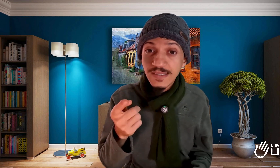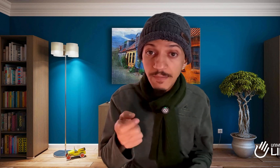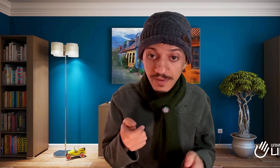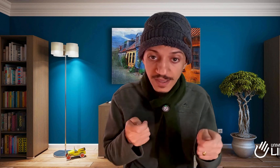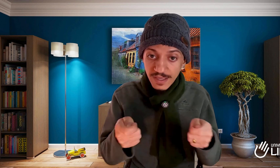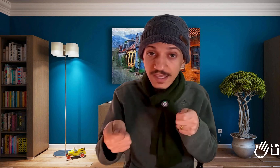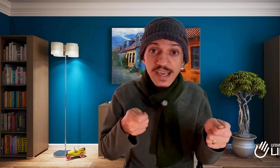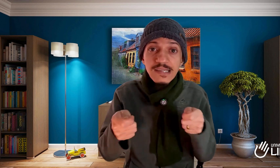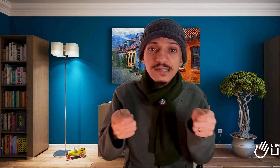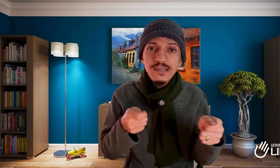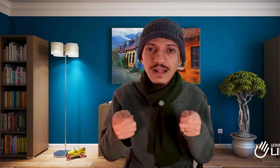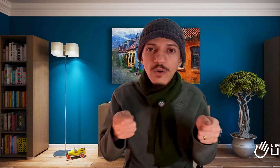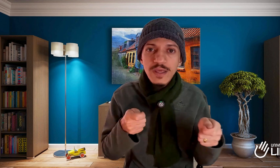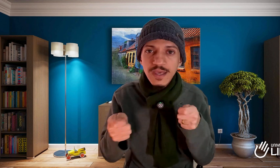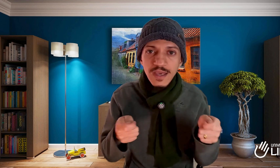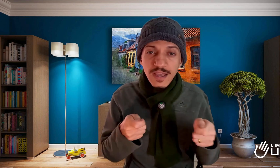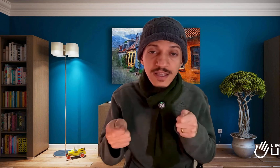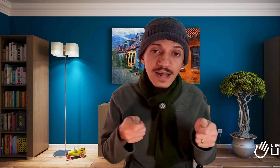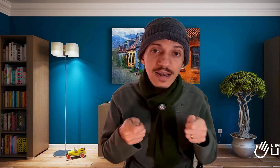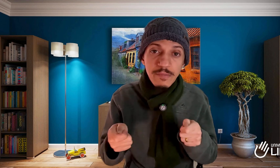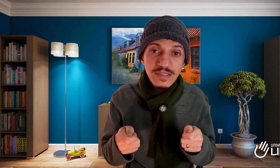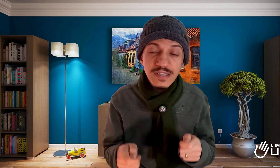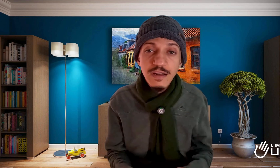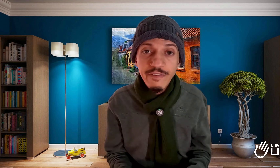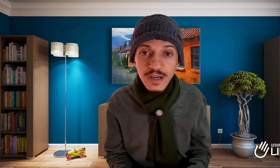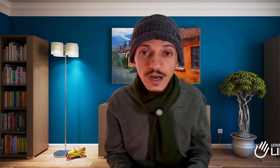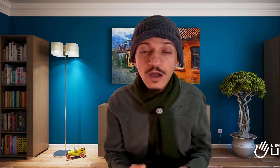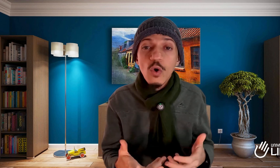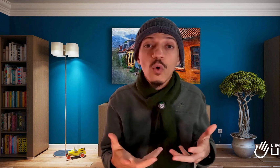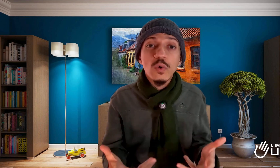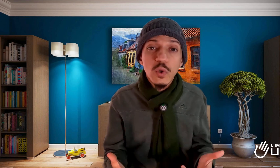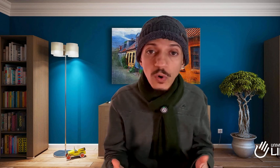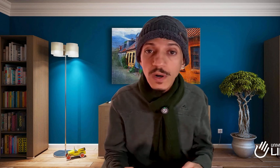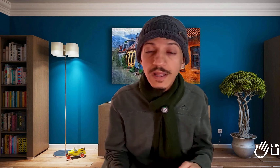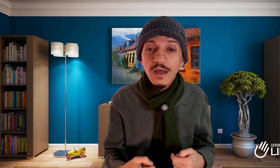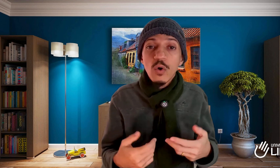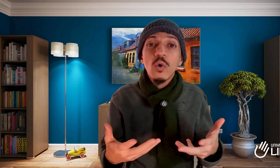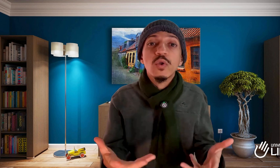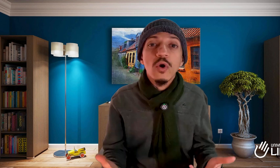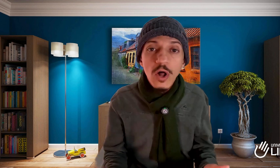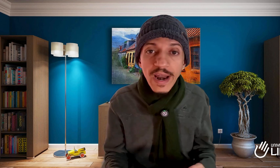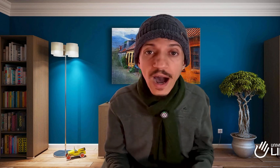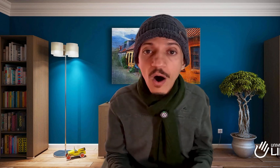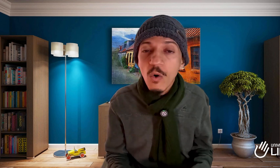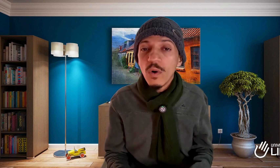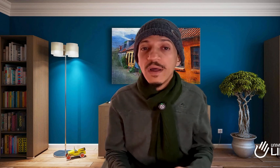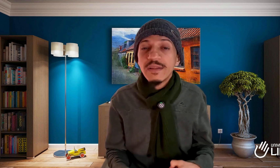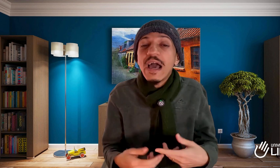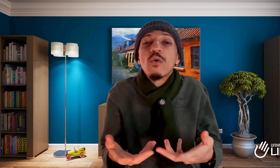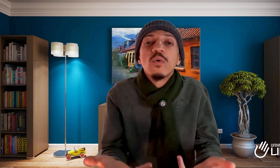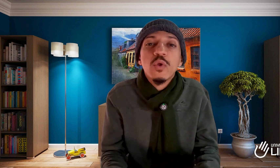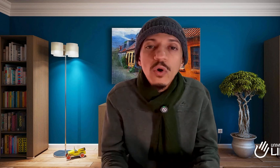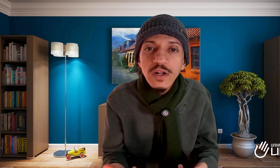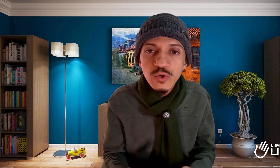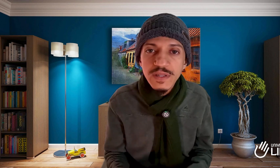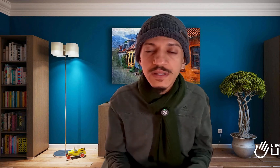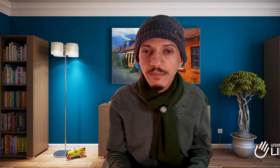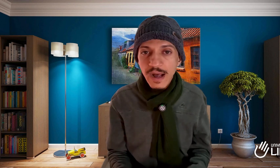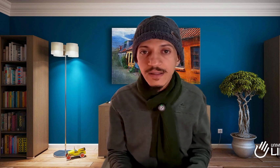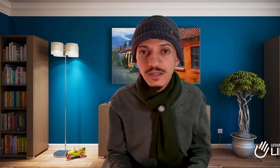percebi que esse sinal aqui, que na Libras significa controle, controlar algo, ter controle de uma determinada